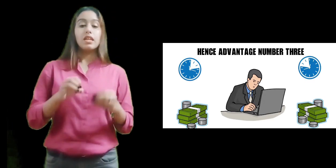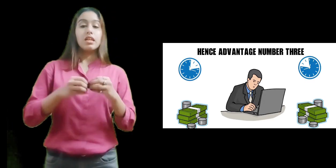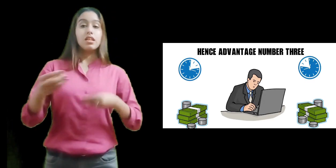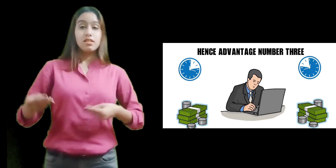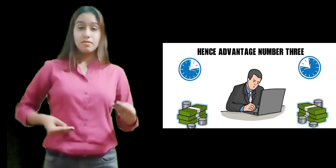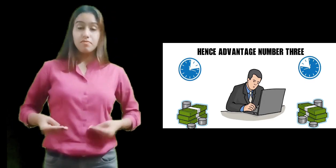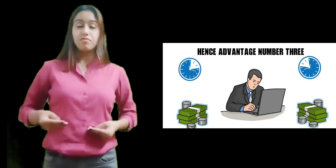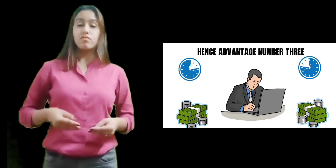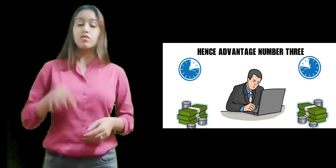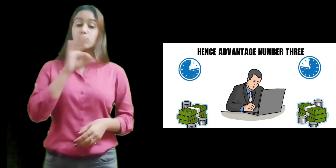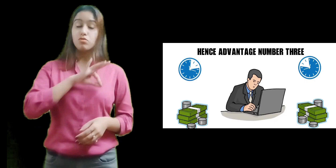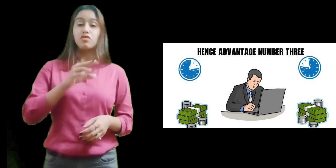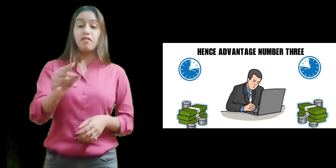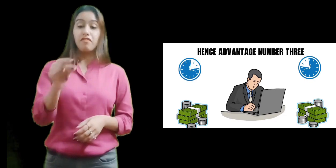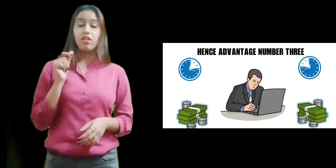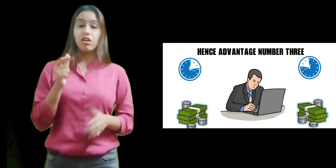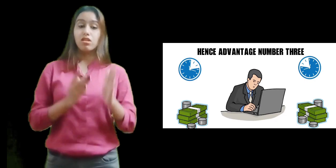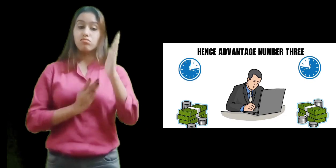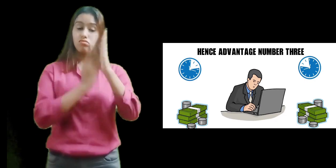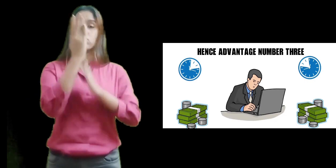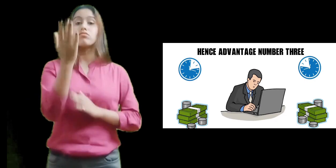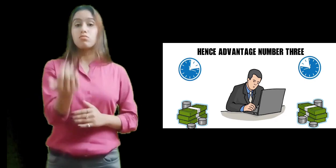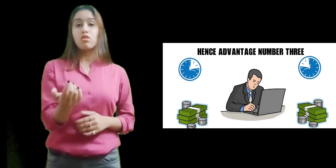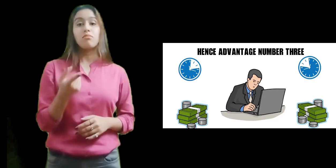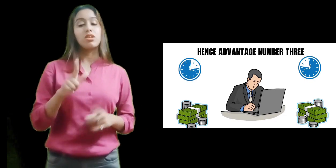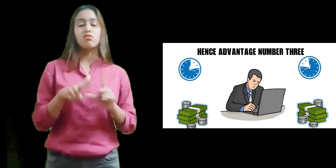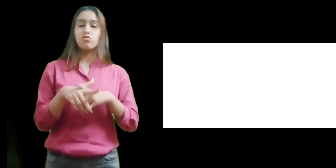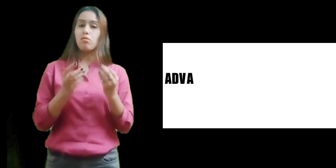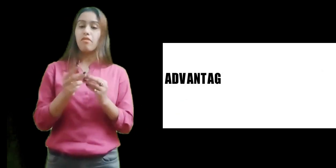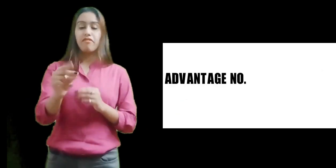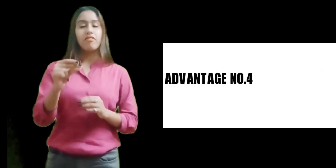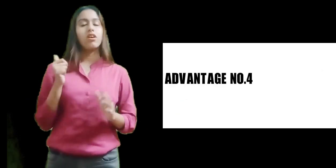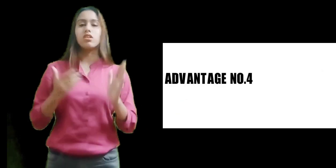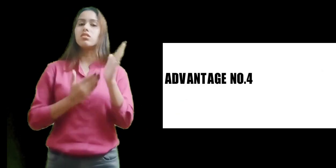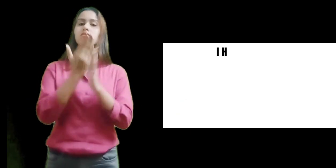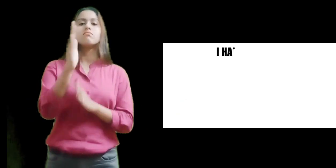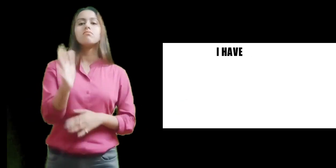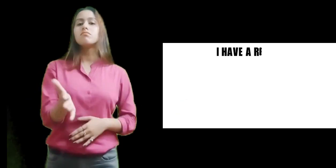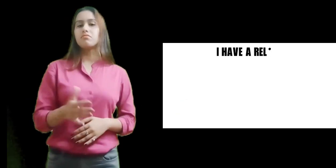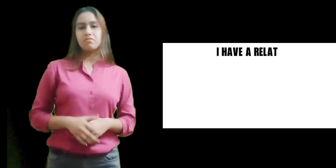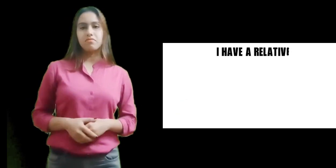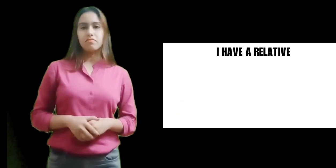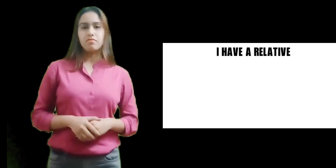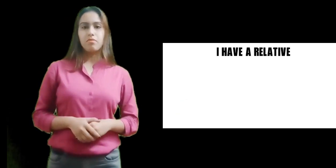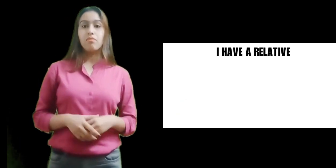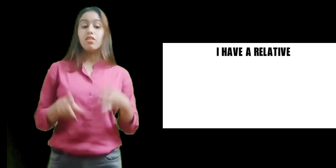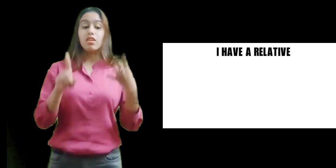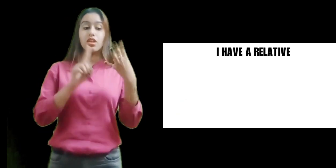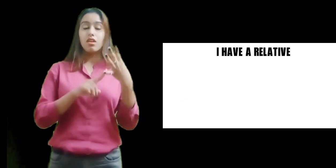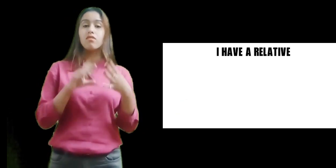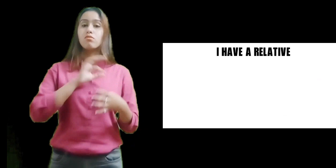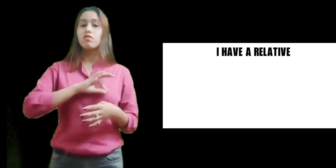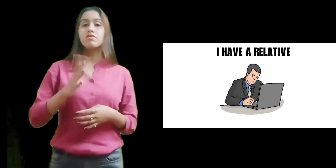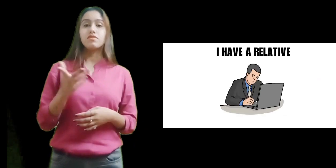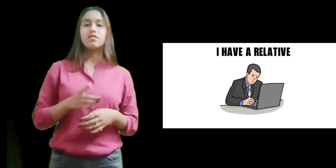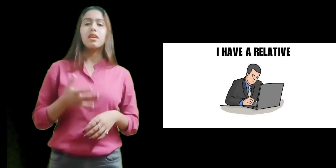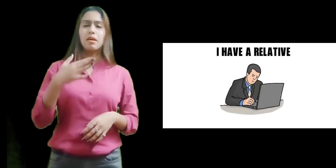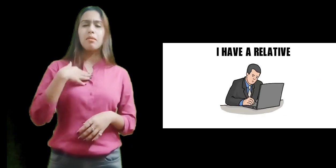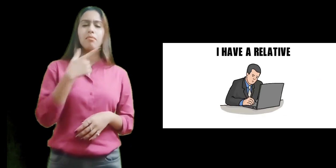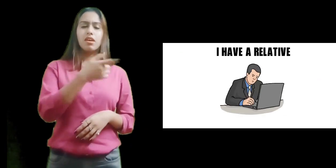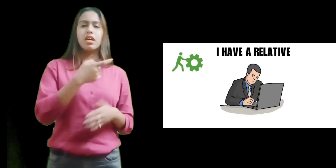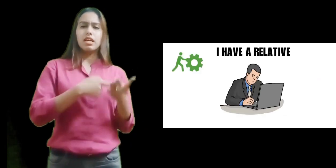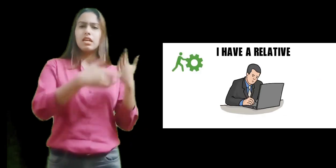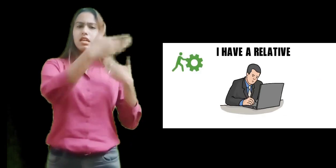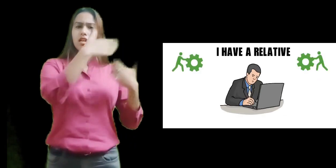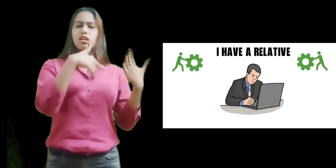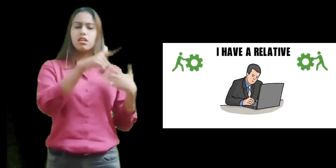है फास्ट ग्रोथ के लिए, जो जॉब्स में नहीं होता। एडवांटेज नंबर 4, मेरे एक रिलेटिव है जो जॉब करते हैं। अभी रिसेंटली